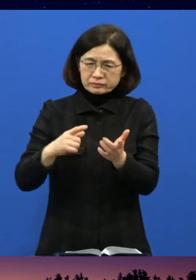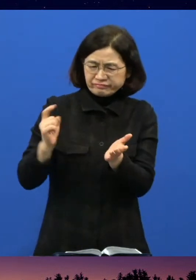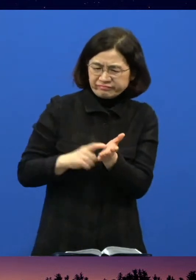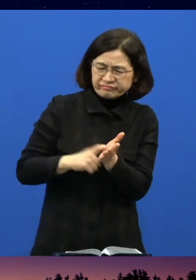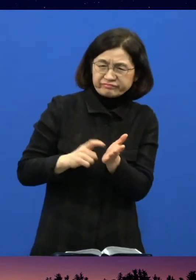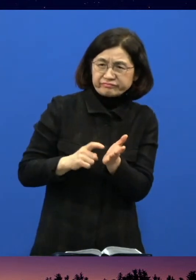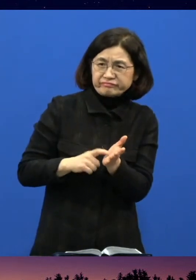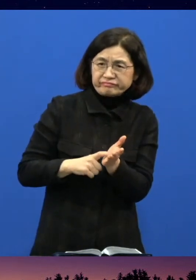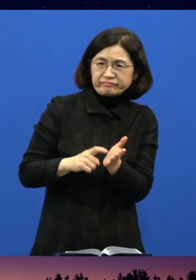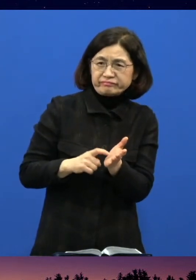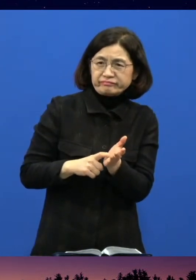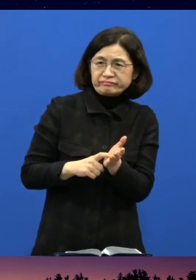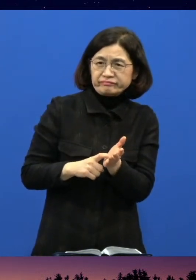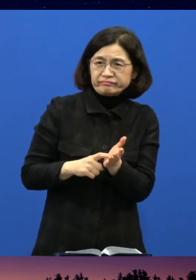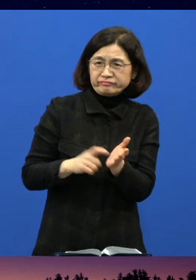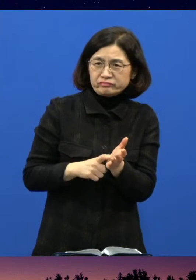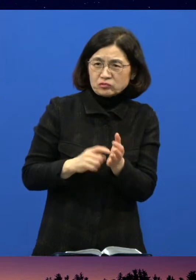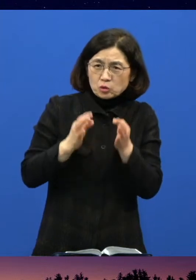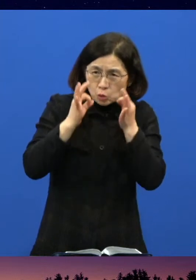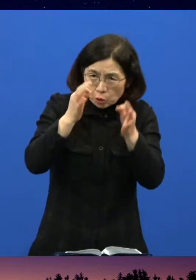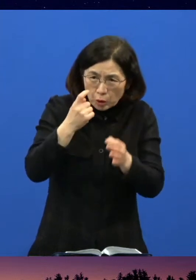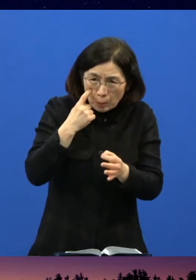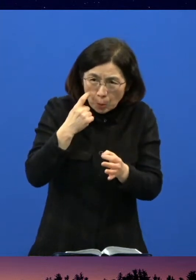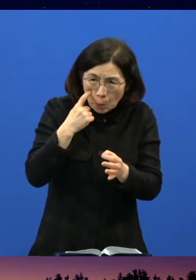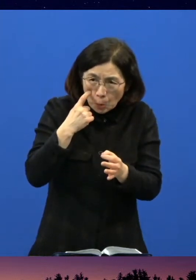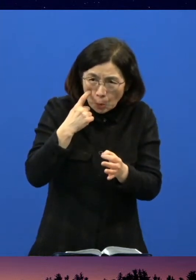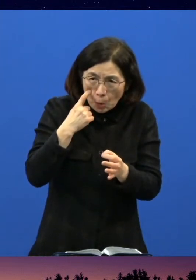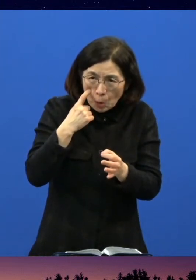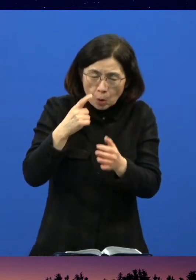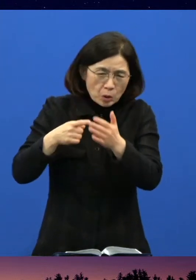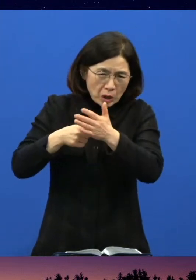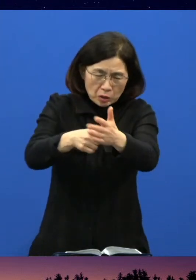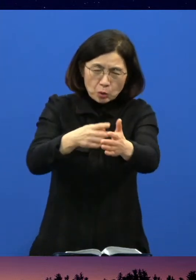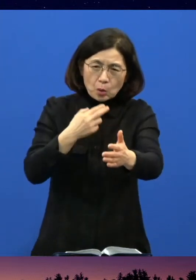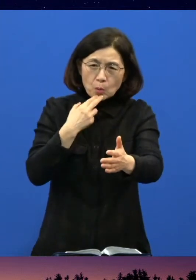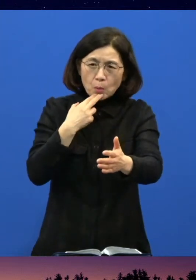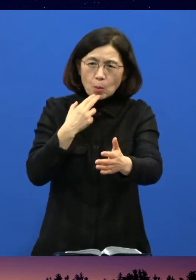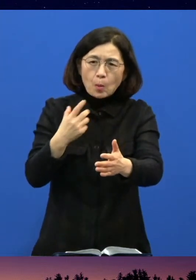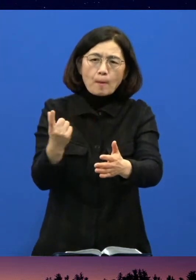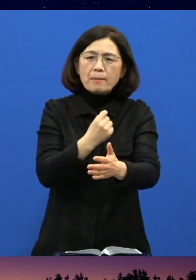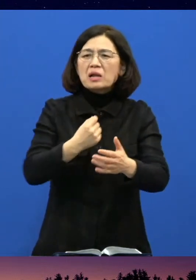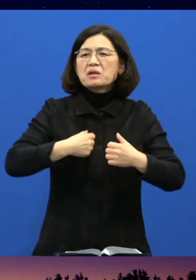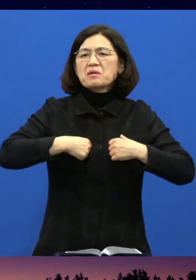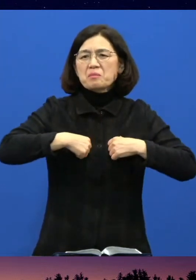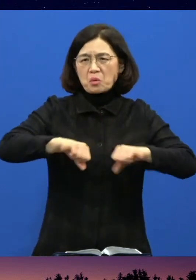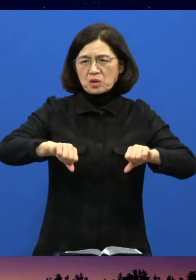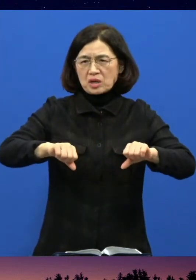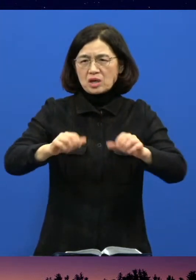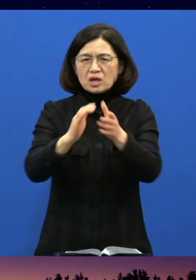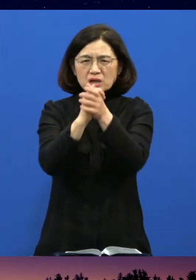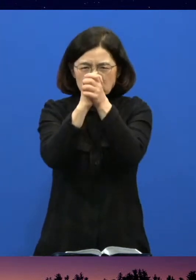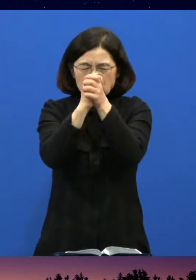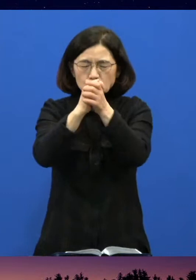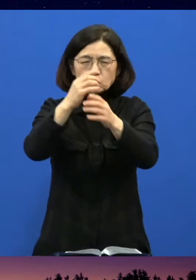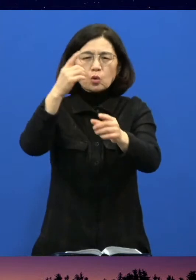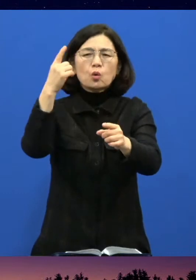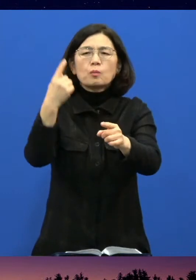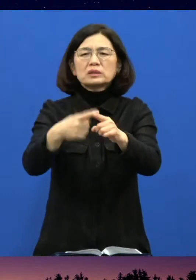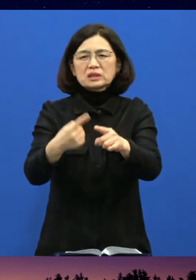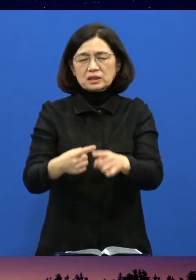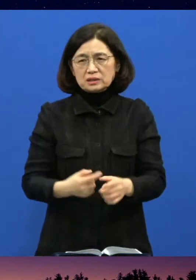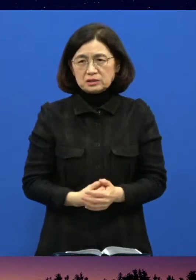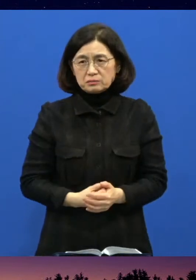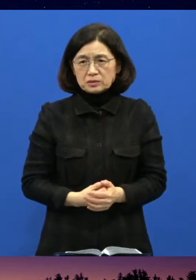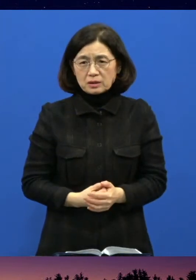기도가 위기를 맞습니다. 빠른 응답을 원해요. 빠른 응답. 몇 번 해보고 응답을